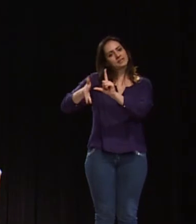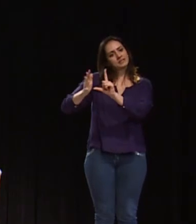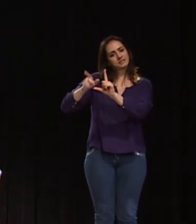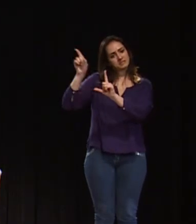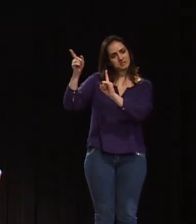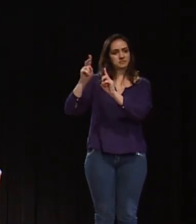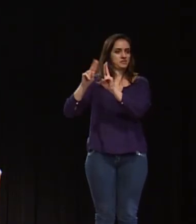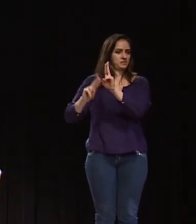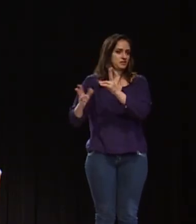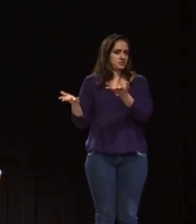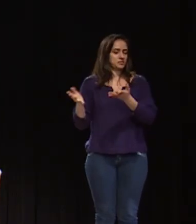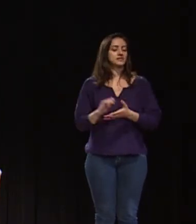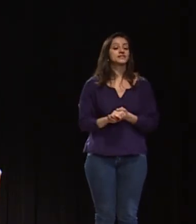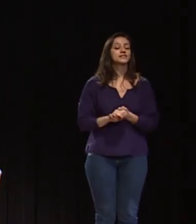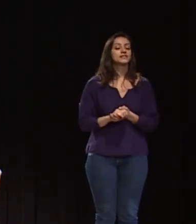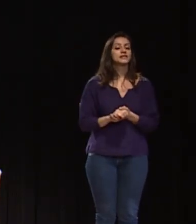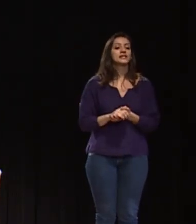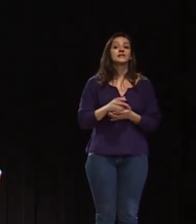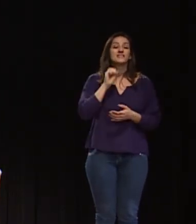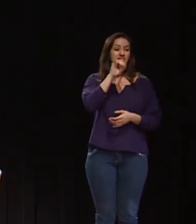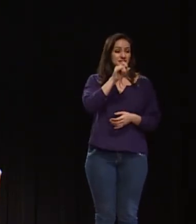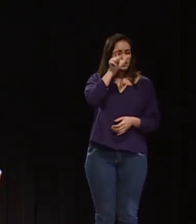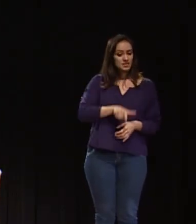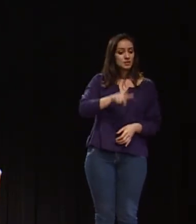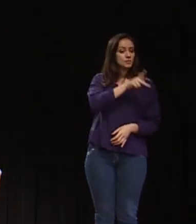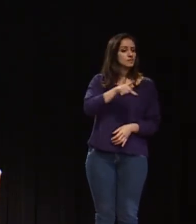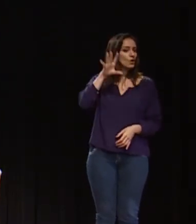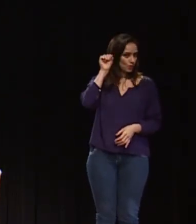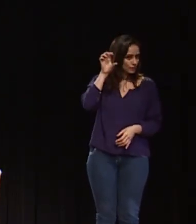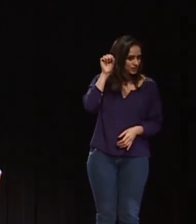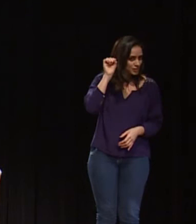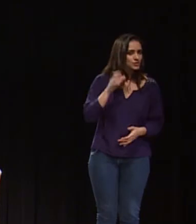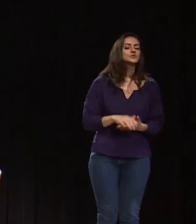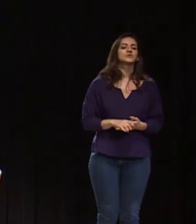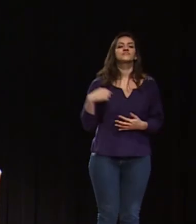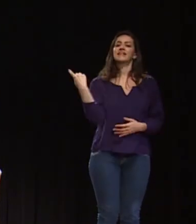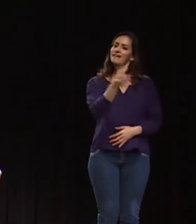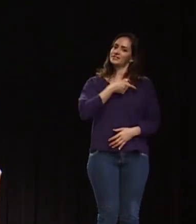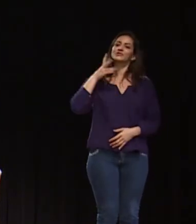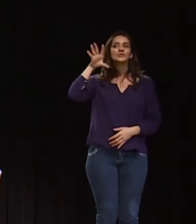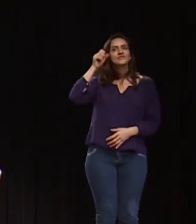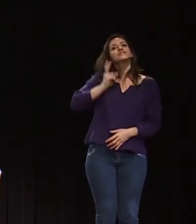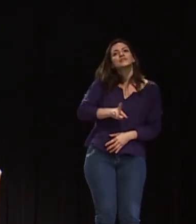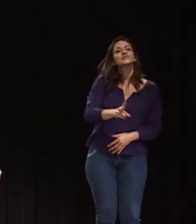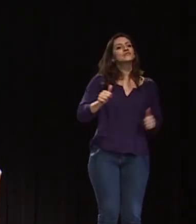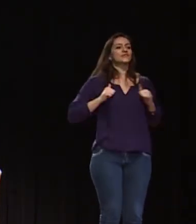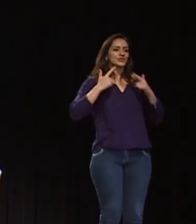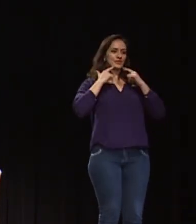ou no Letras Libras, que foi objeto de pesquisa, o professor, sendo ouvinte, ele, e nós ouvintes, que